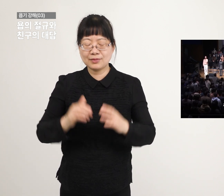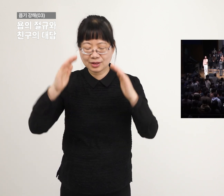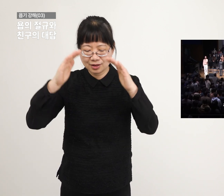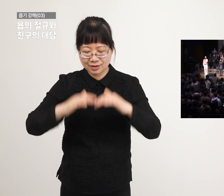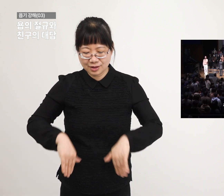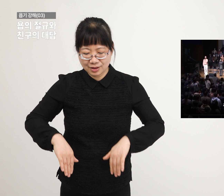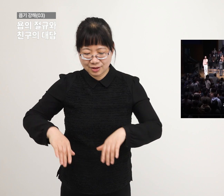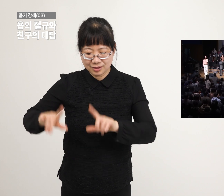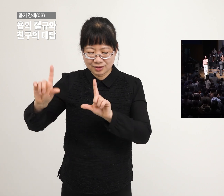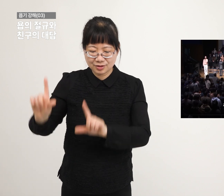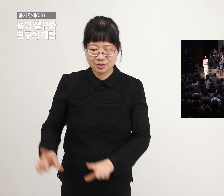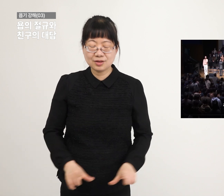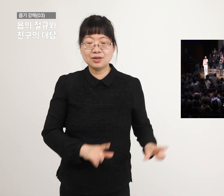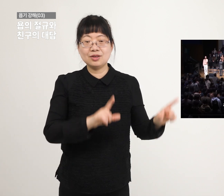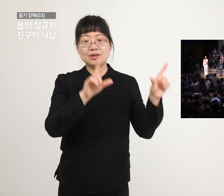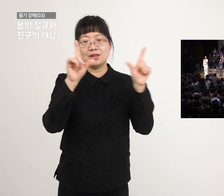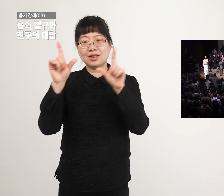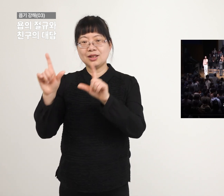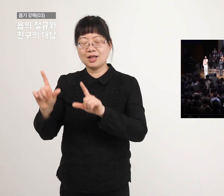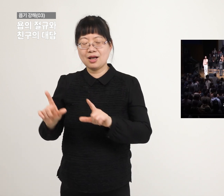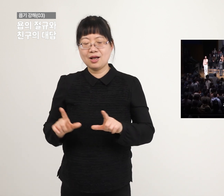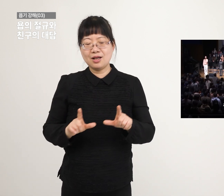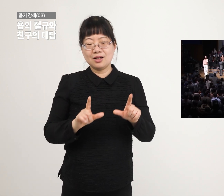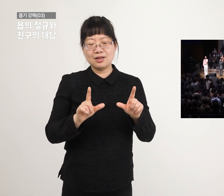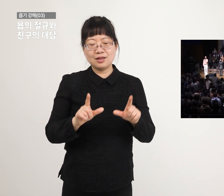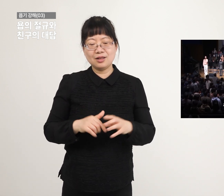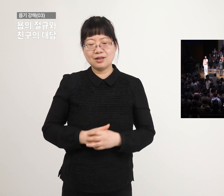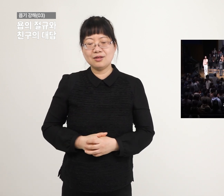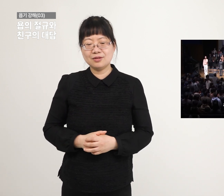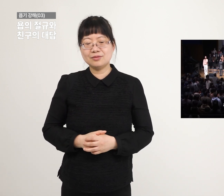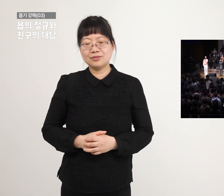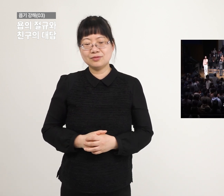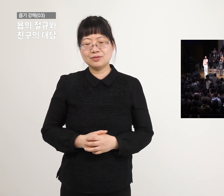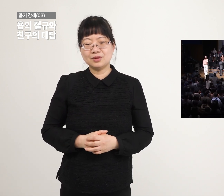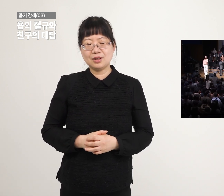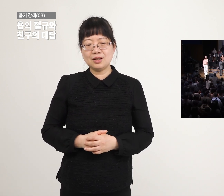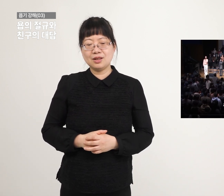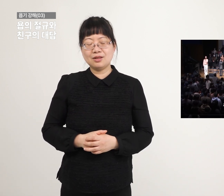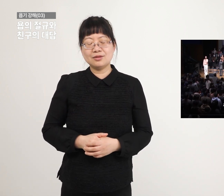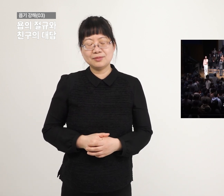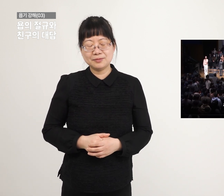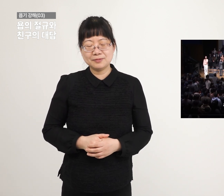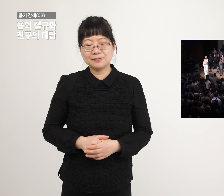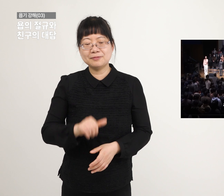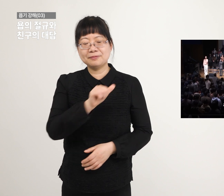무너진 삶을 묵묵히 살아가며